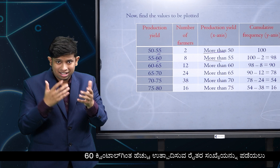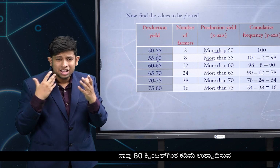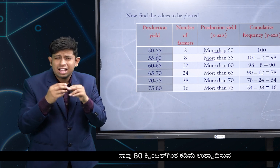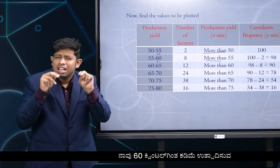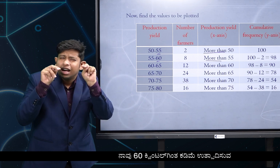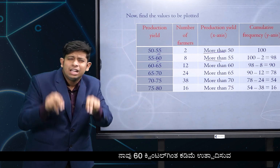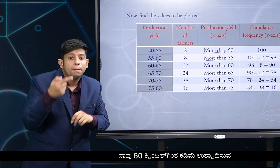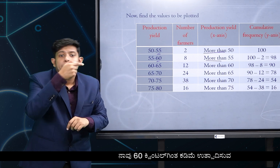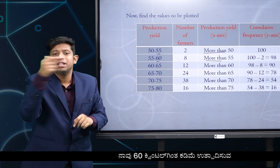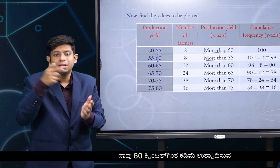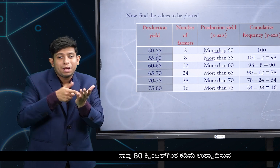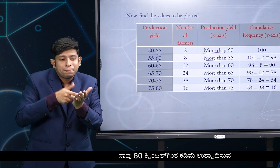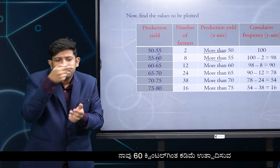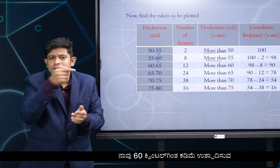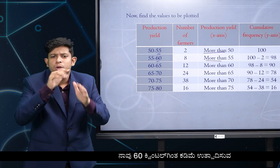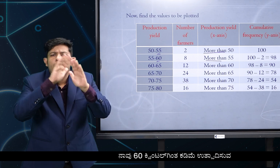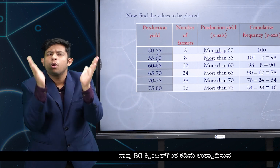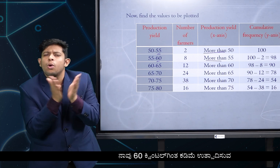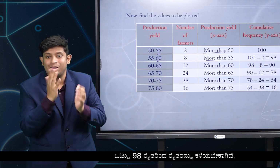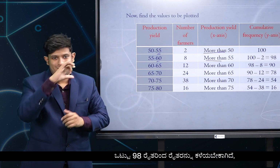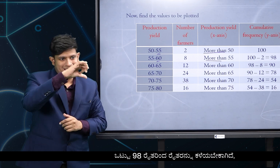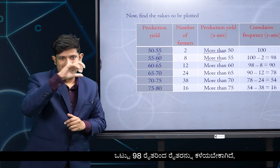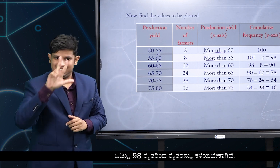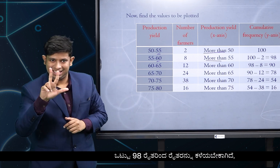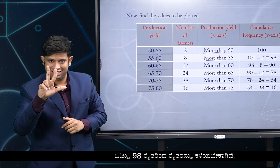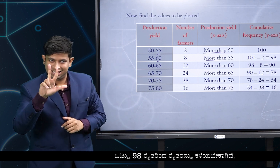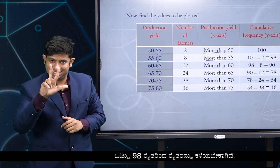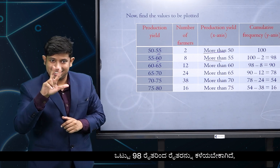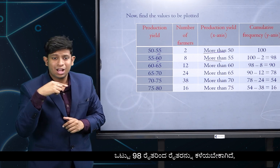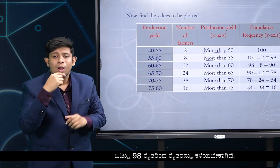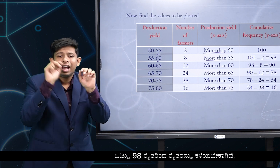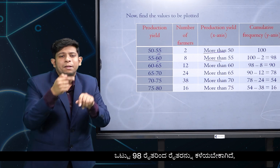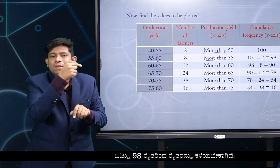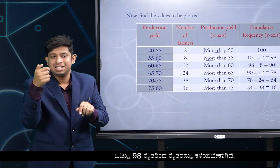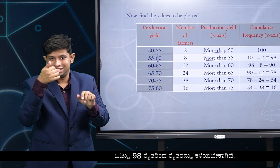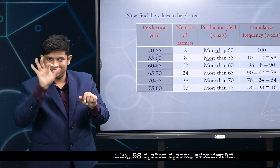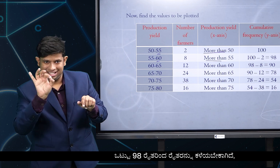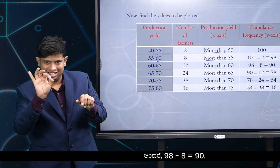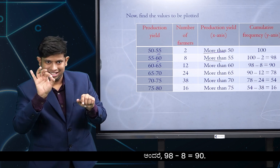ನಾವು 60 ಕ್ವಿಂಟಾಲ್ಗಿಂತ ಕಡಿಮೆ ಉತ್ಪಾದಿಸುವ ಒಟ್ಟು 98 ರೈತರನ್ನು